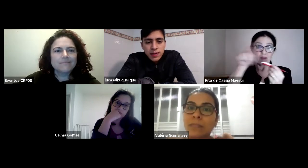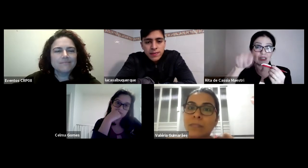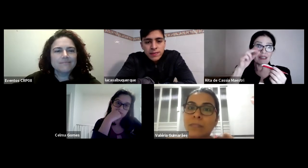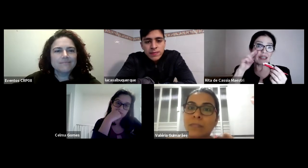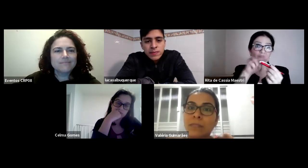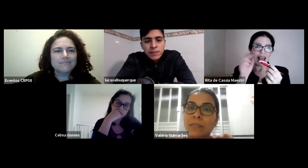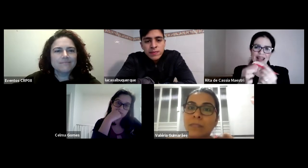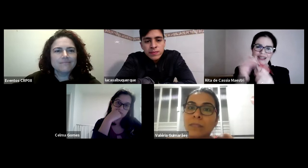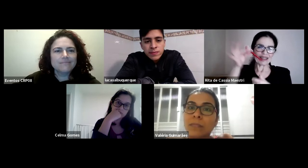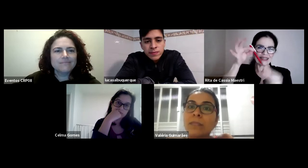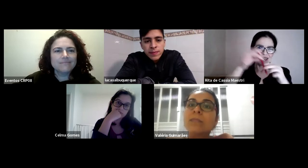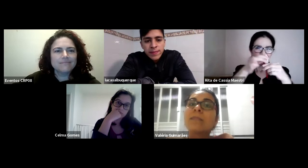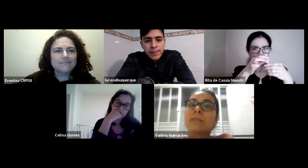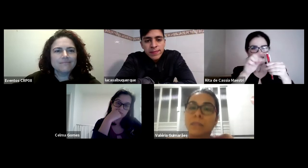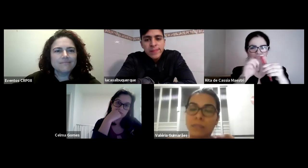Caneta.